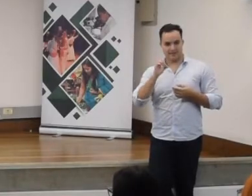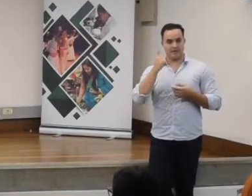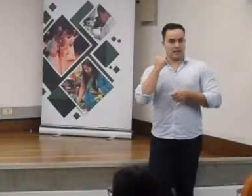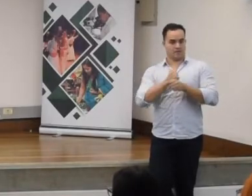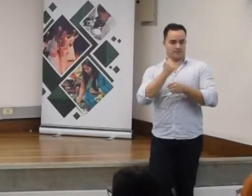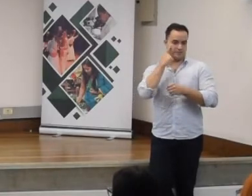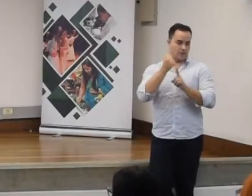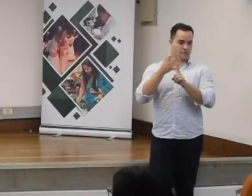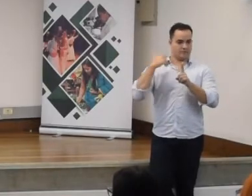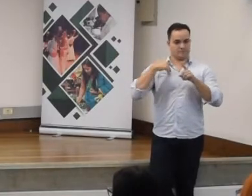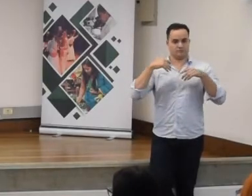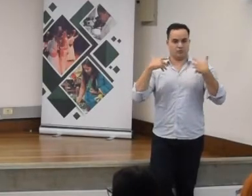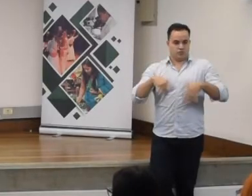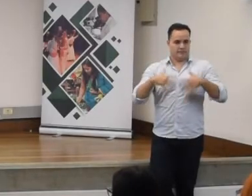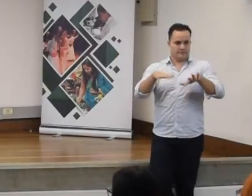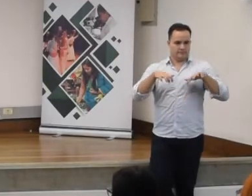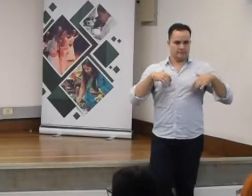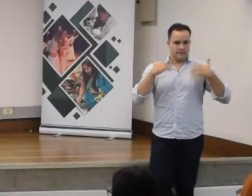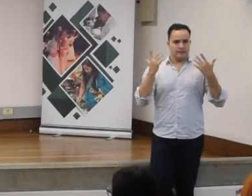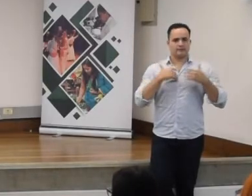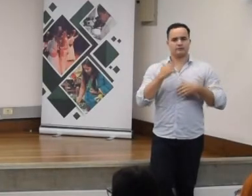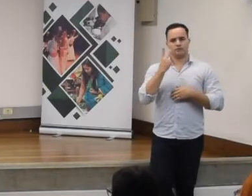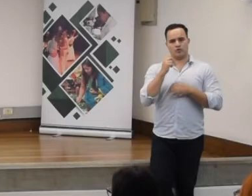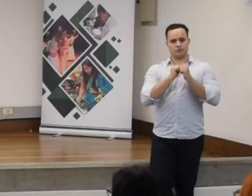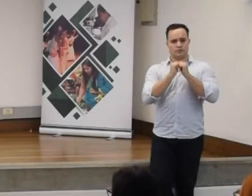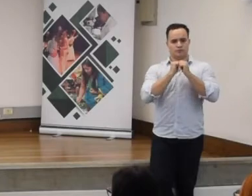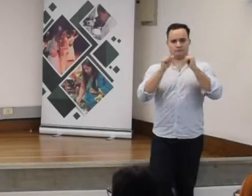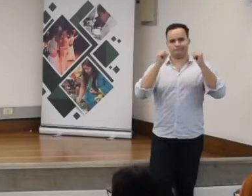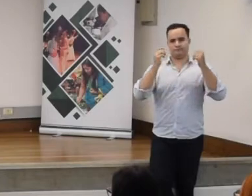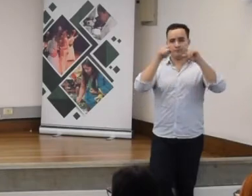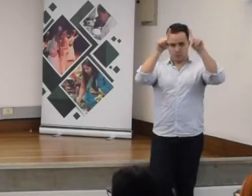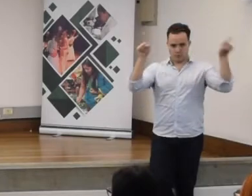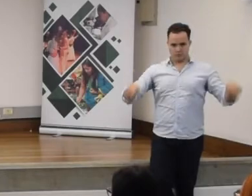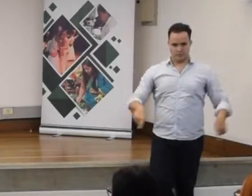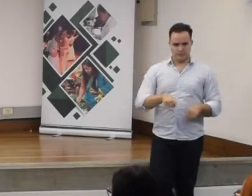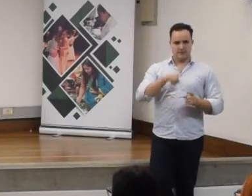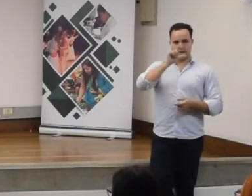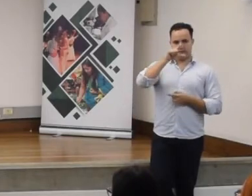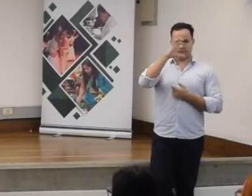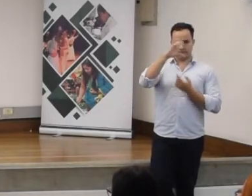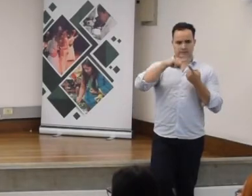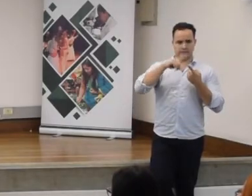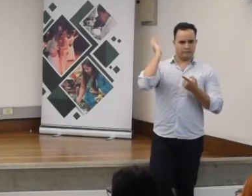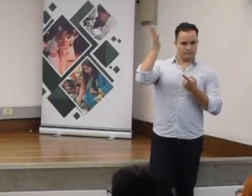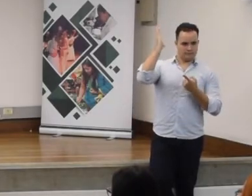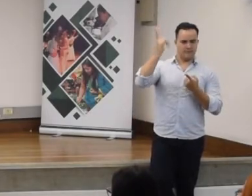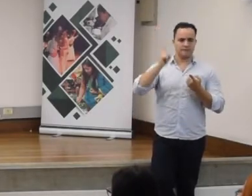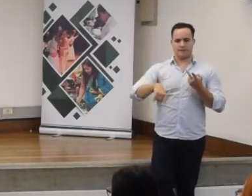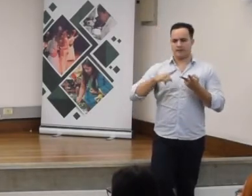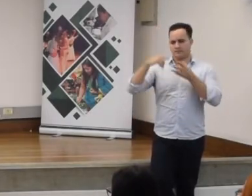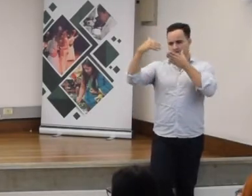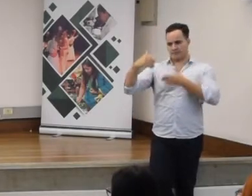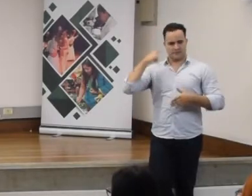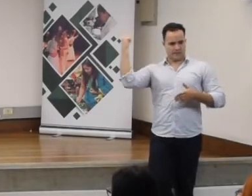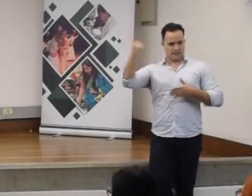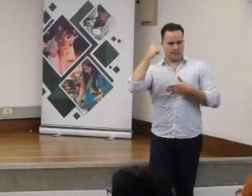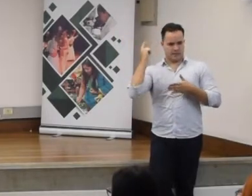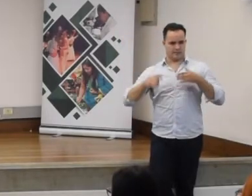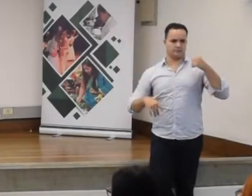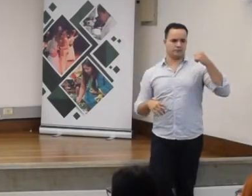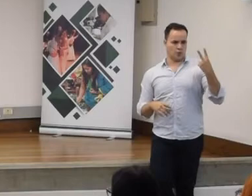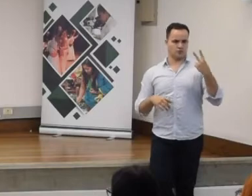año pasado, tuvimos 2 póster también en el área de lengua de señas colombiana y discapacidad en general.